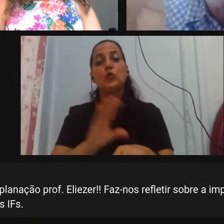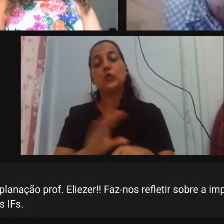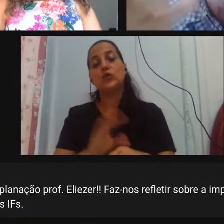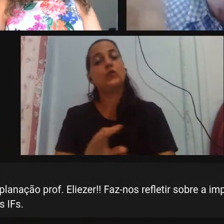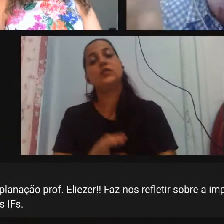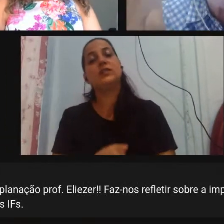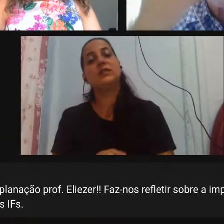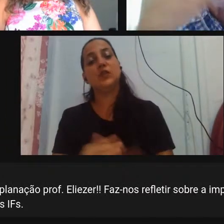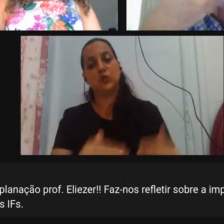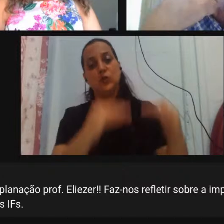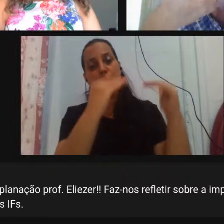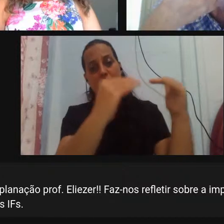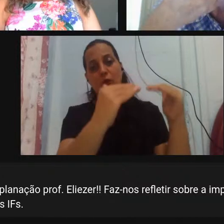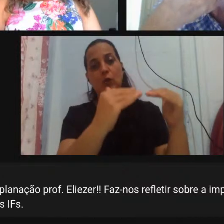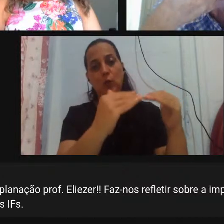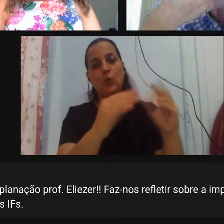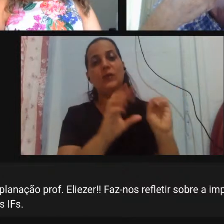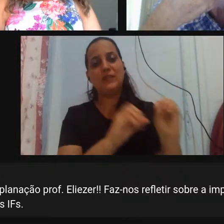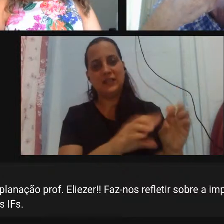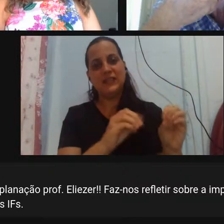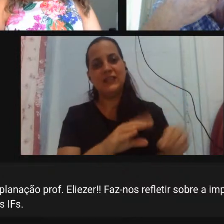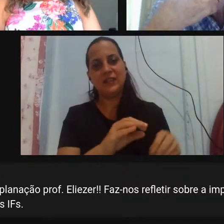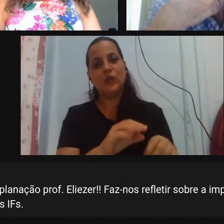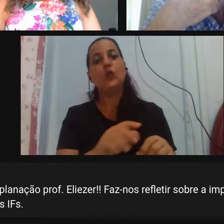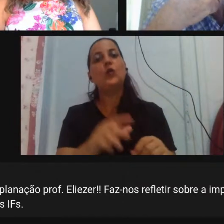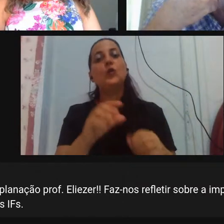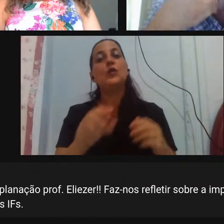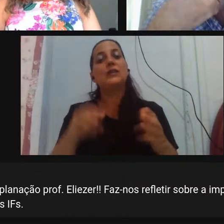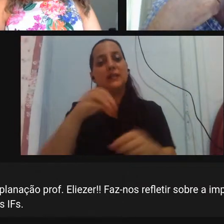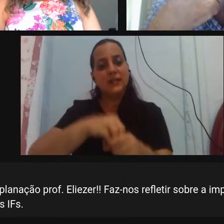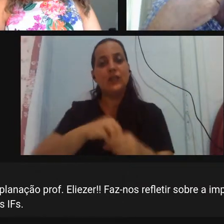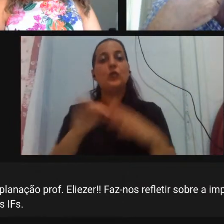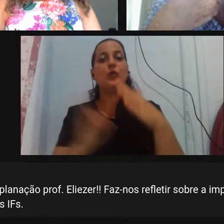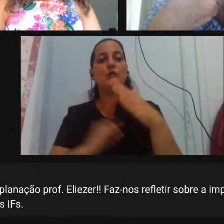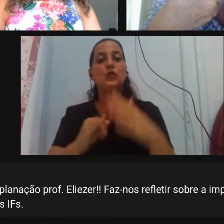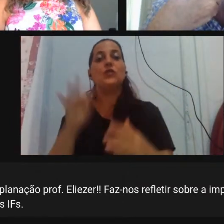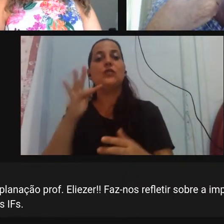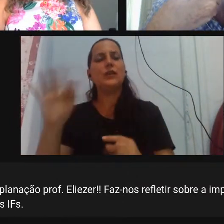de uma educação profissional tecnológica. Né?